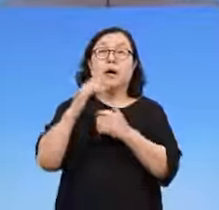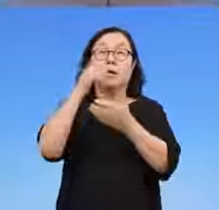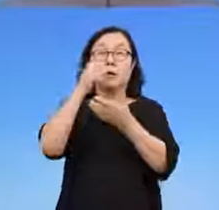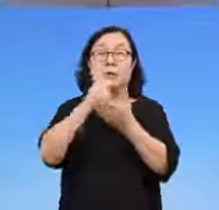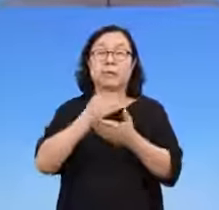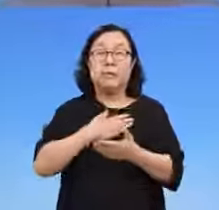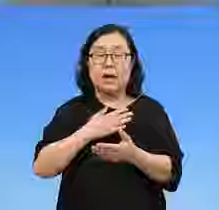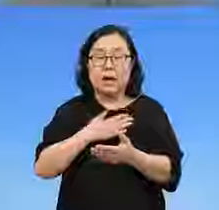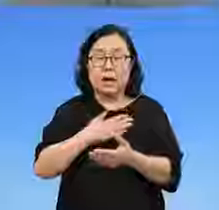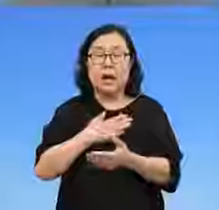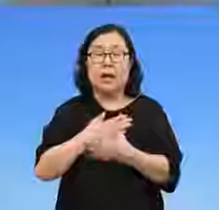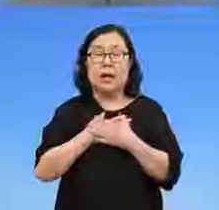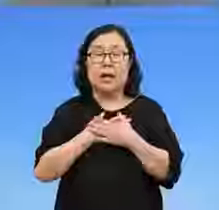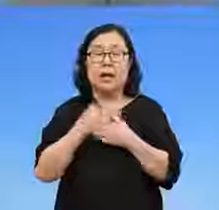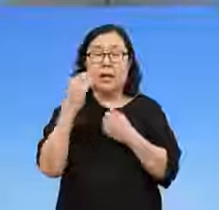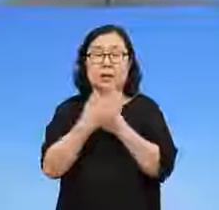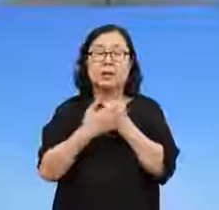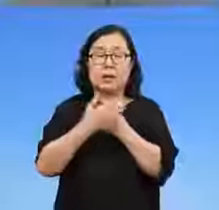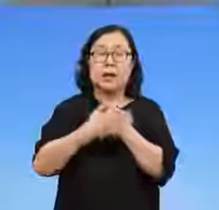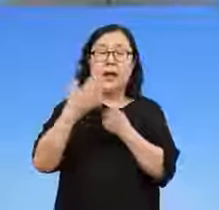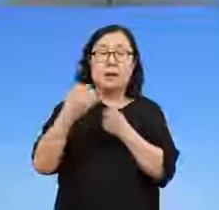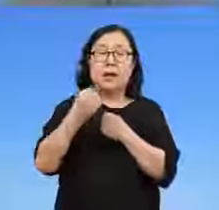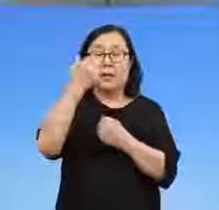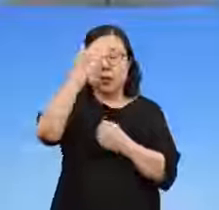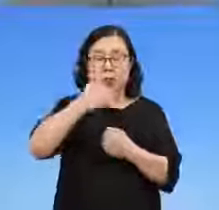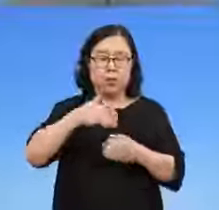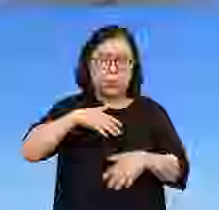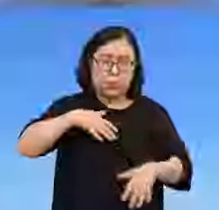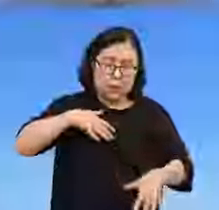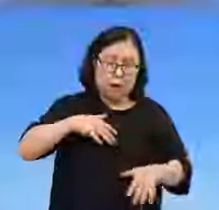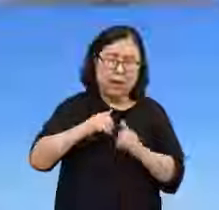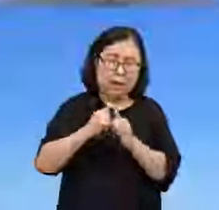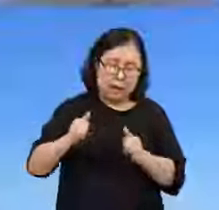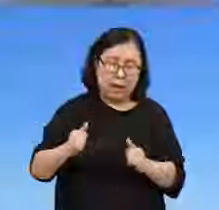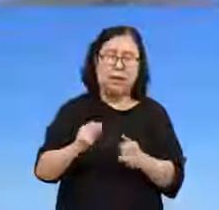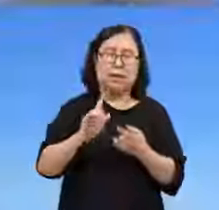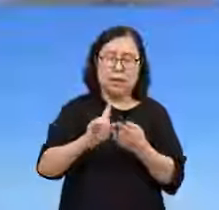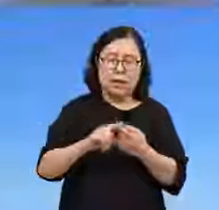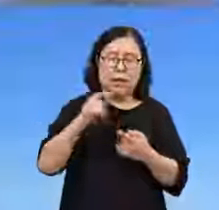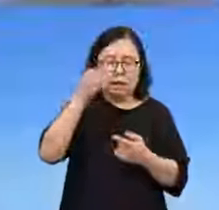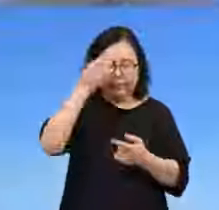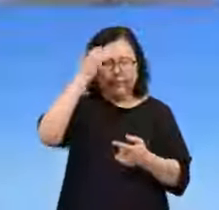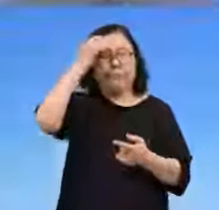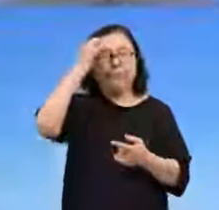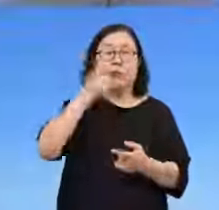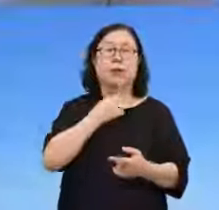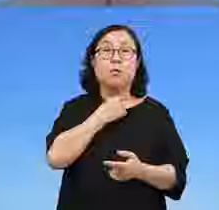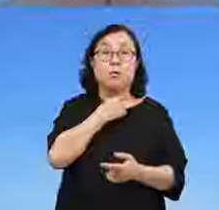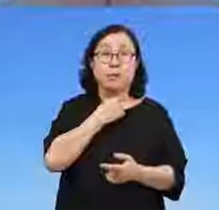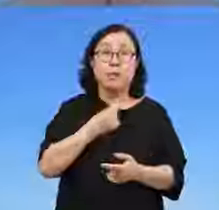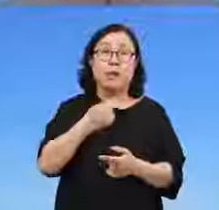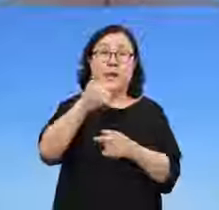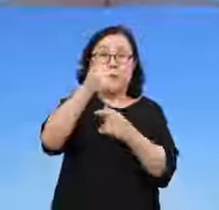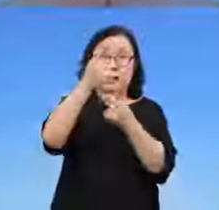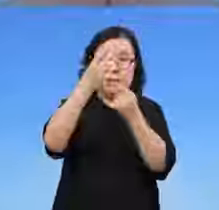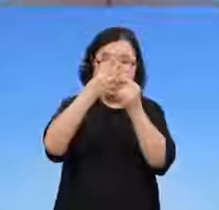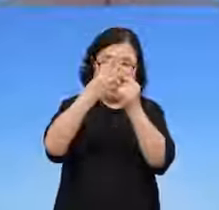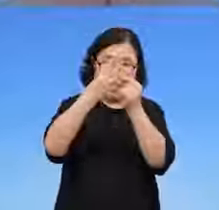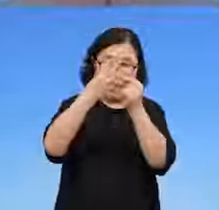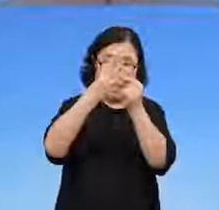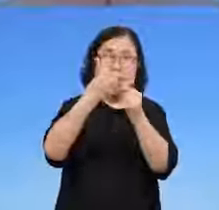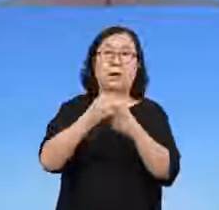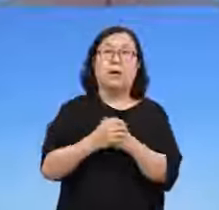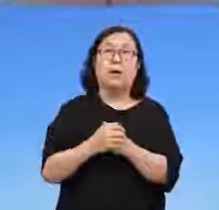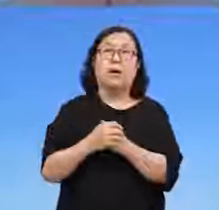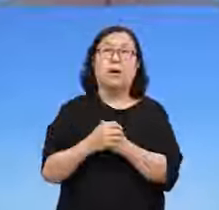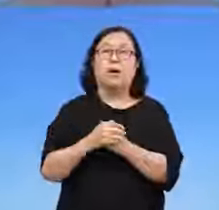내용이에요. 하나님, 내가 바로 은혜 받은 중풍병자였다는 사실을 깨닫기를 원합니다. 마지막